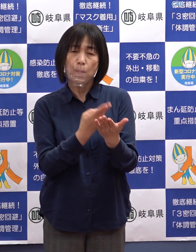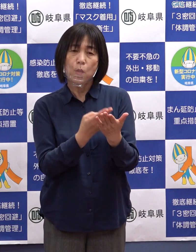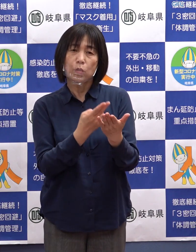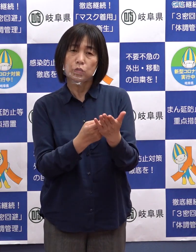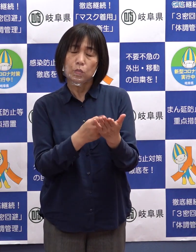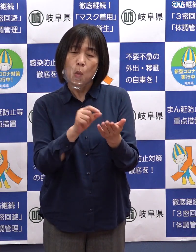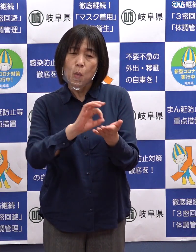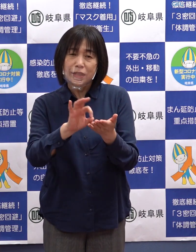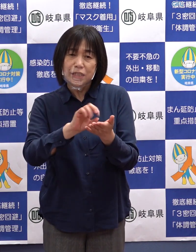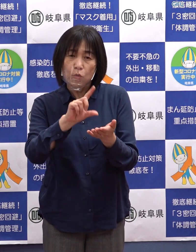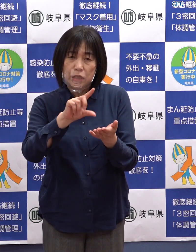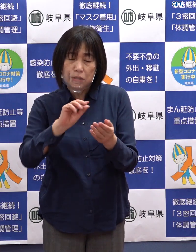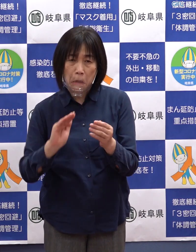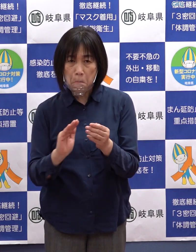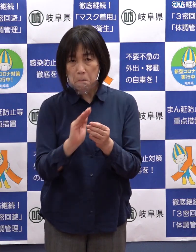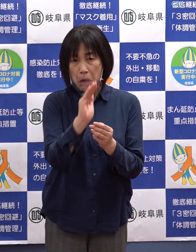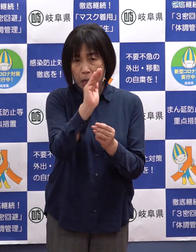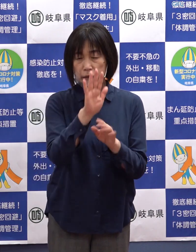というのはいかがでしょうか。